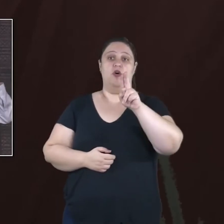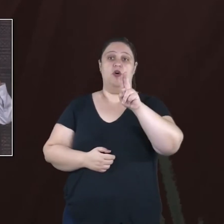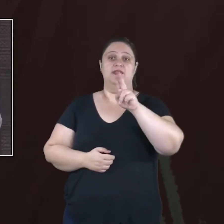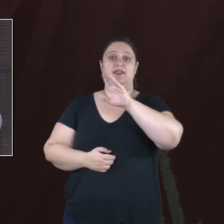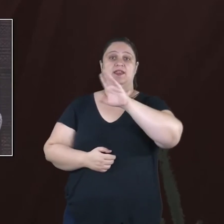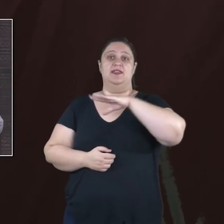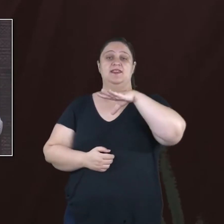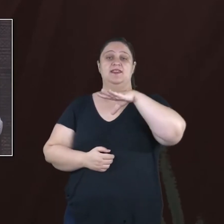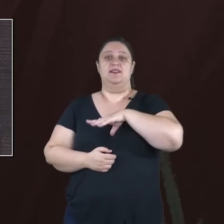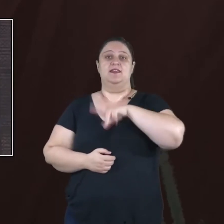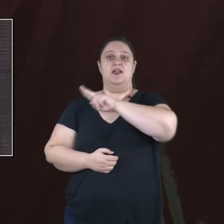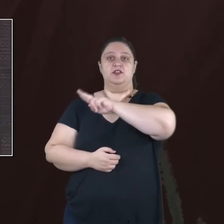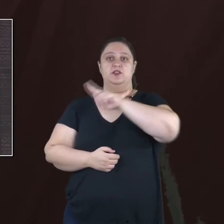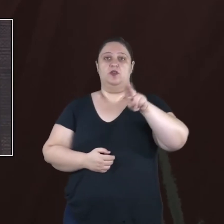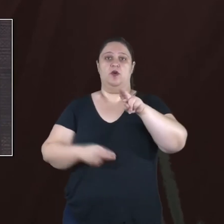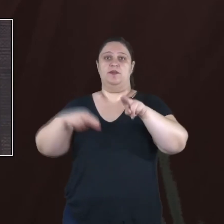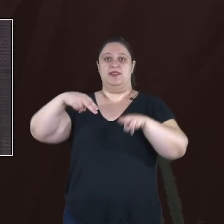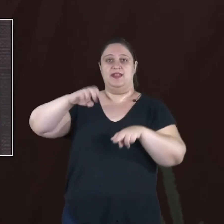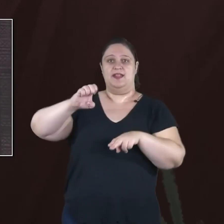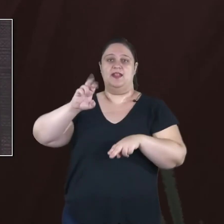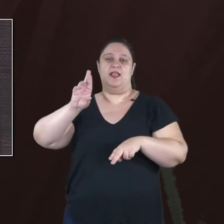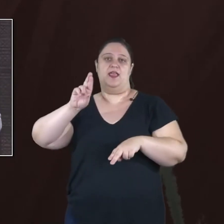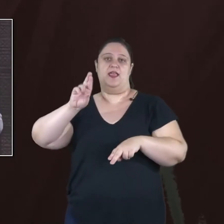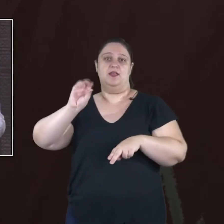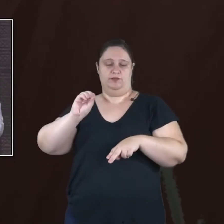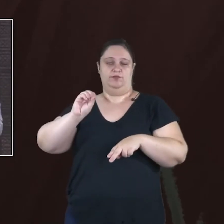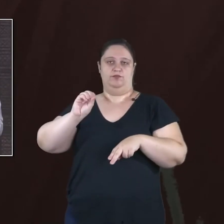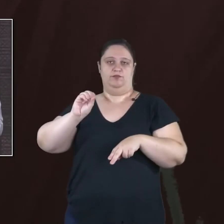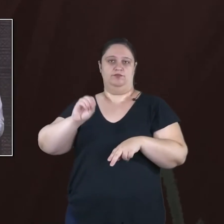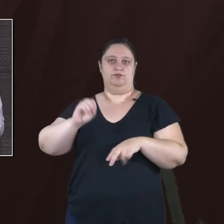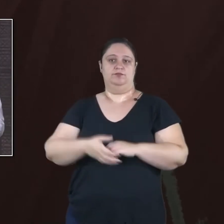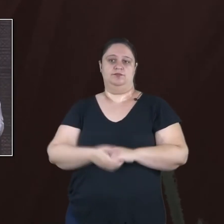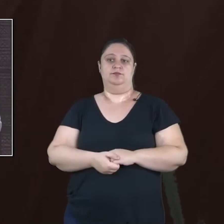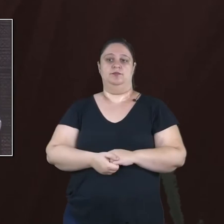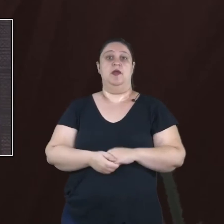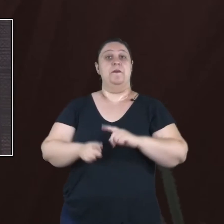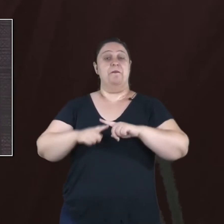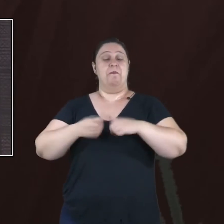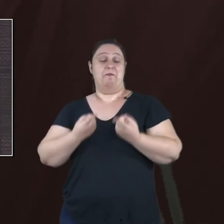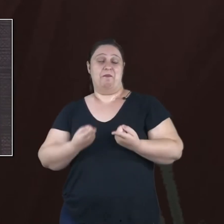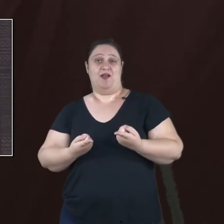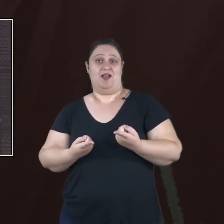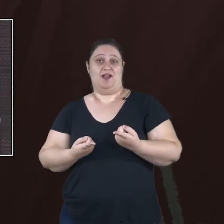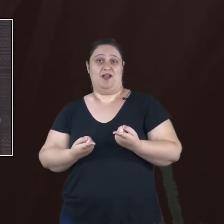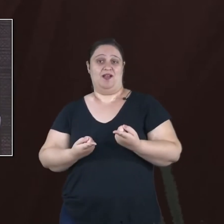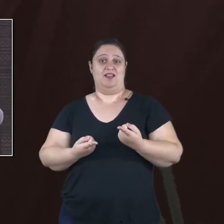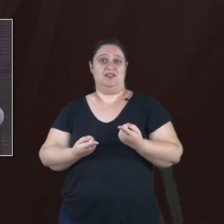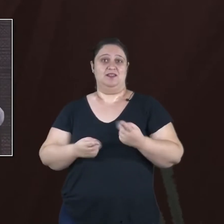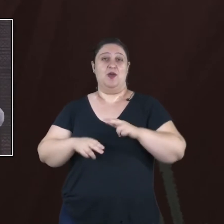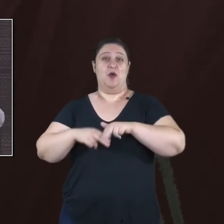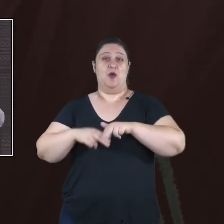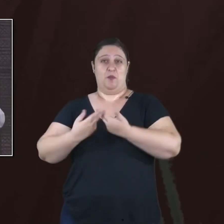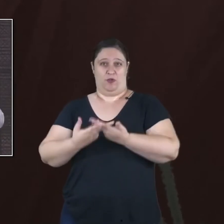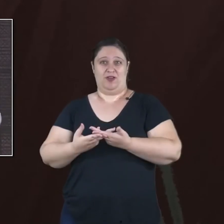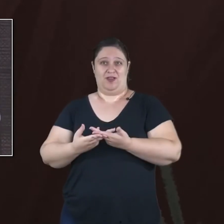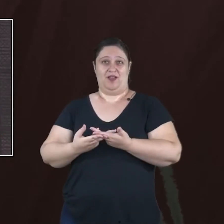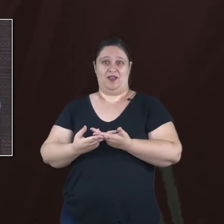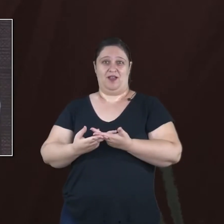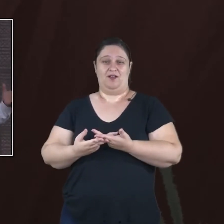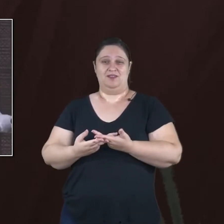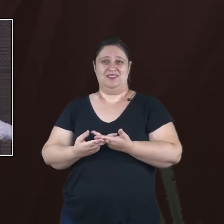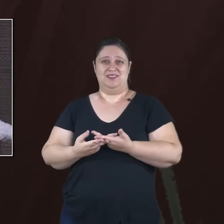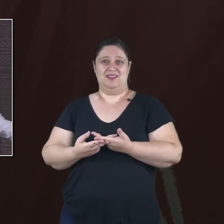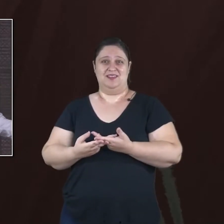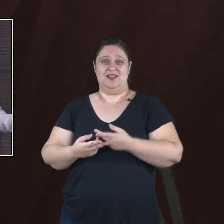Roma, colocaria o nome dele. Mas a sua popularidade, por causa dessa